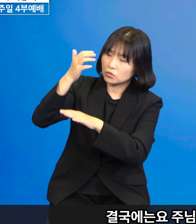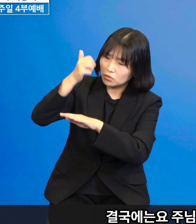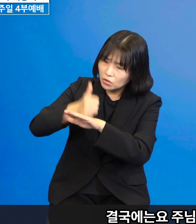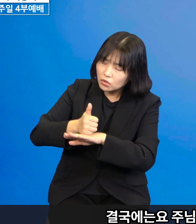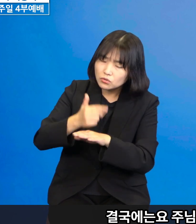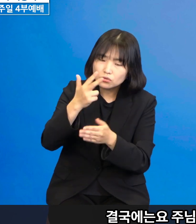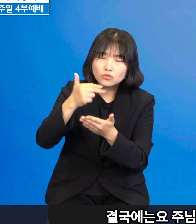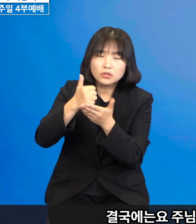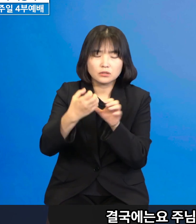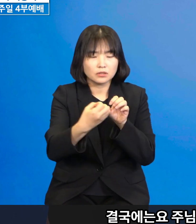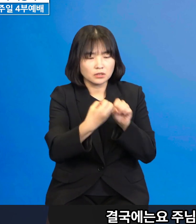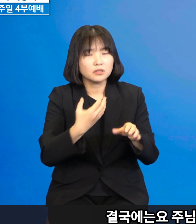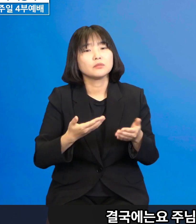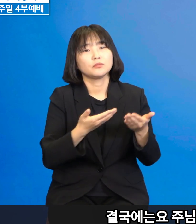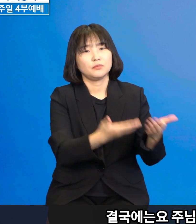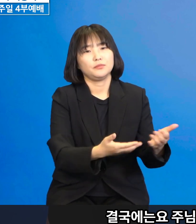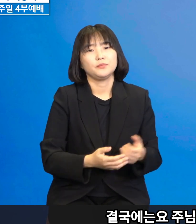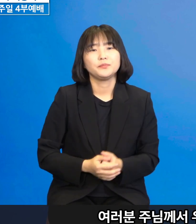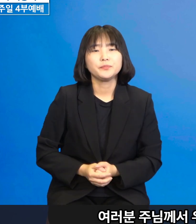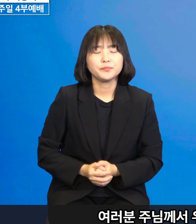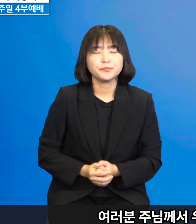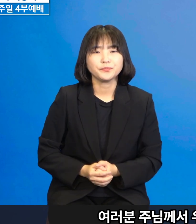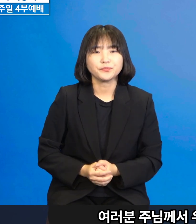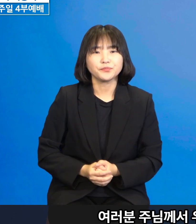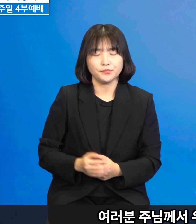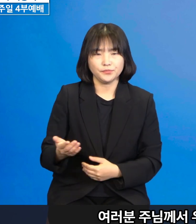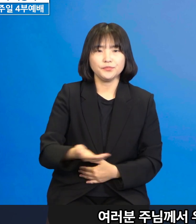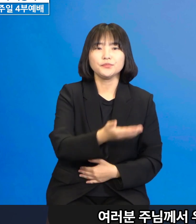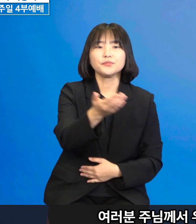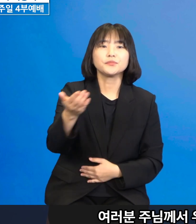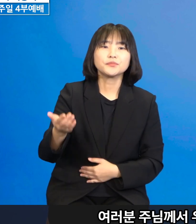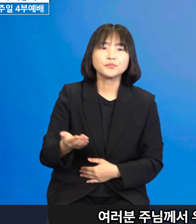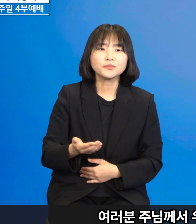응답해 주시잖아요. 여러분,